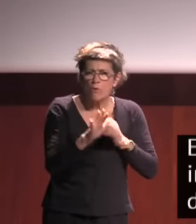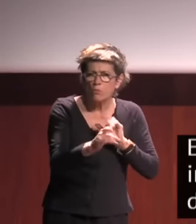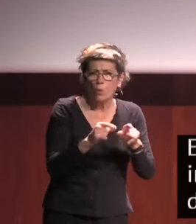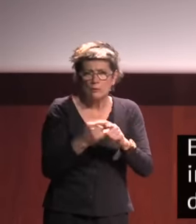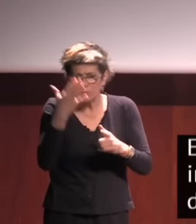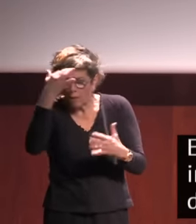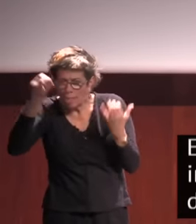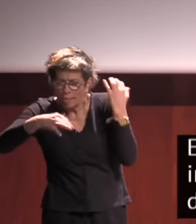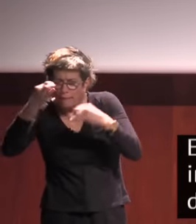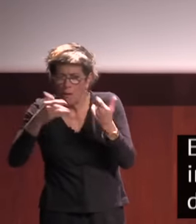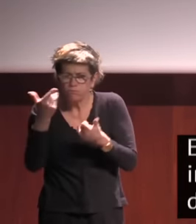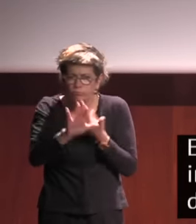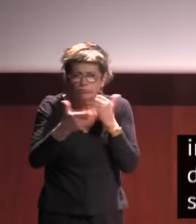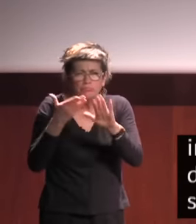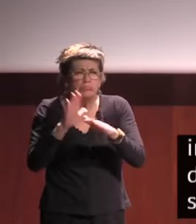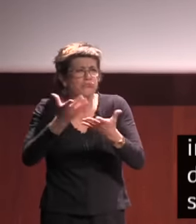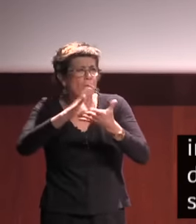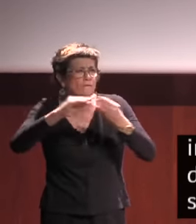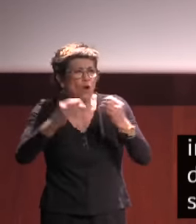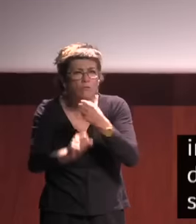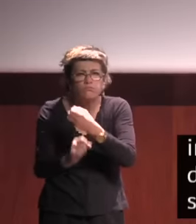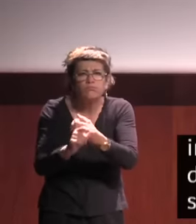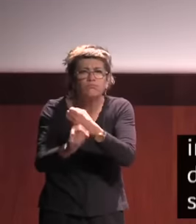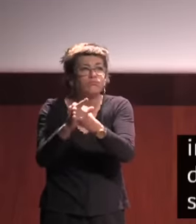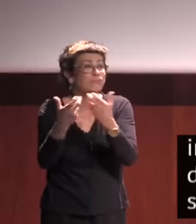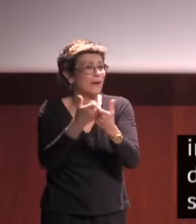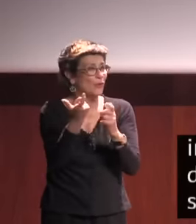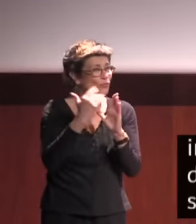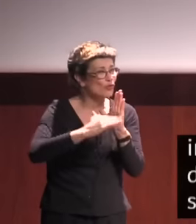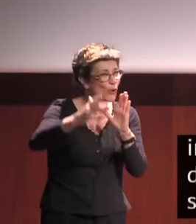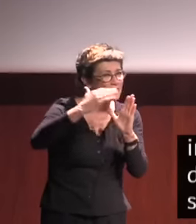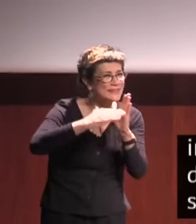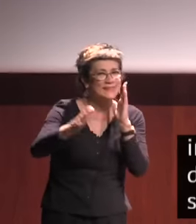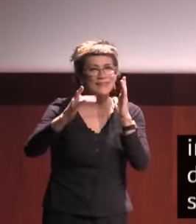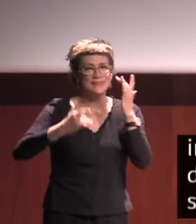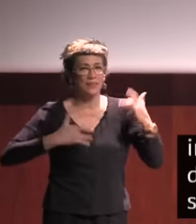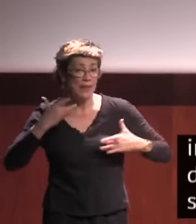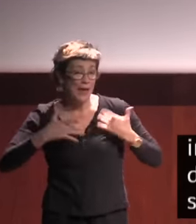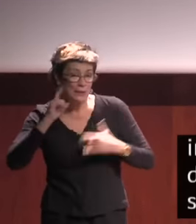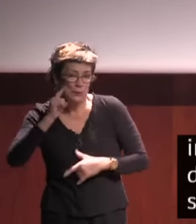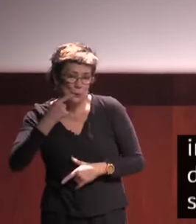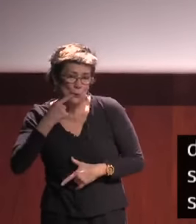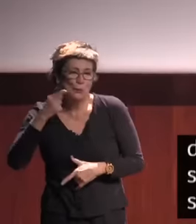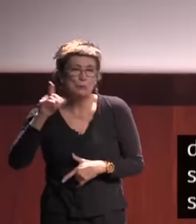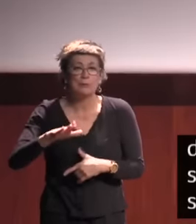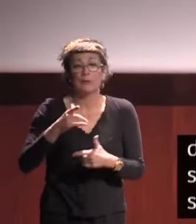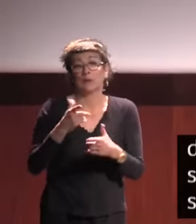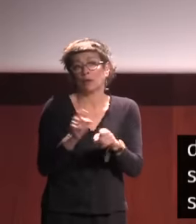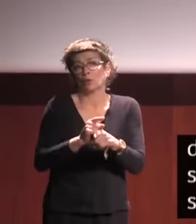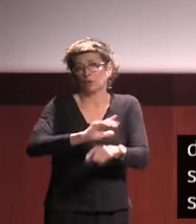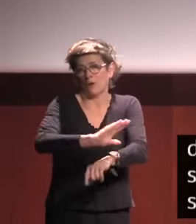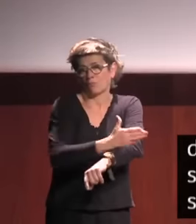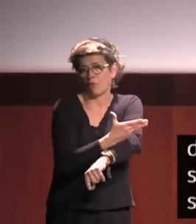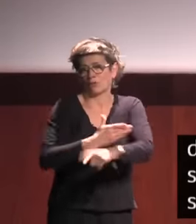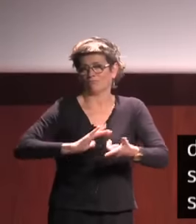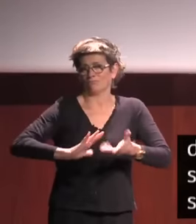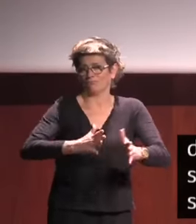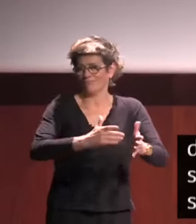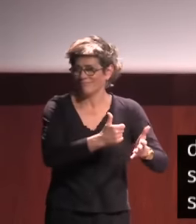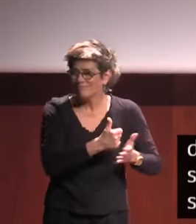française, à travers des formes nouvelles comme le chant signe, le théâtre sourd et bien sûr la poésie en